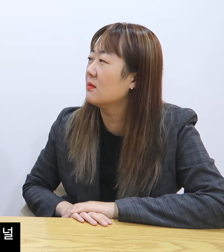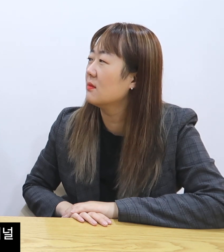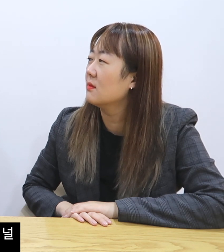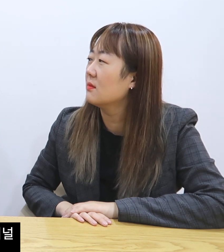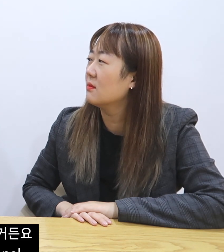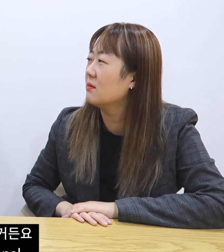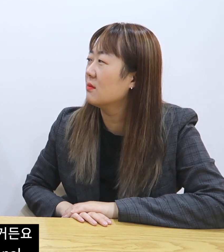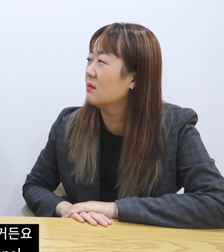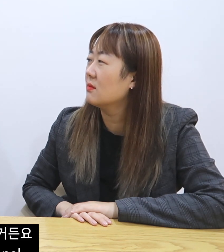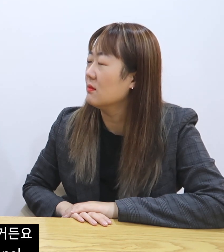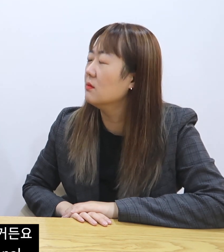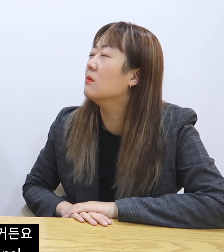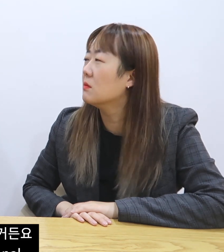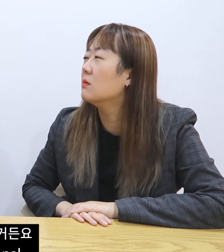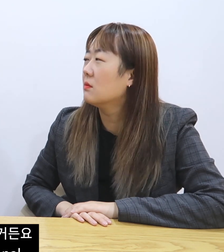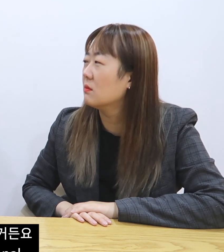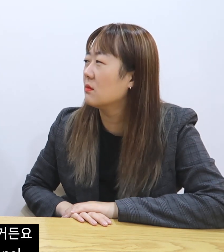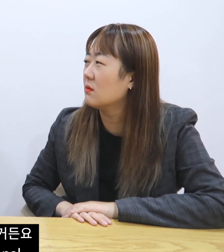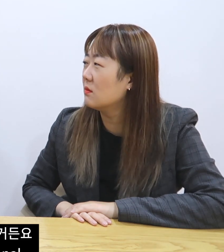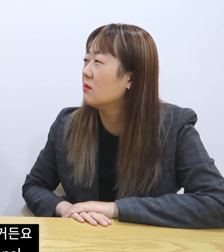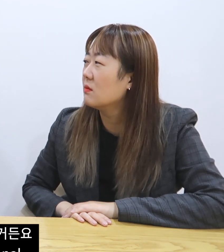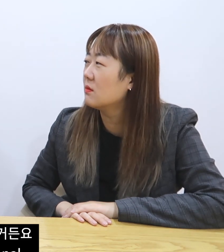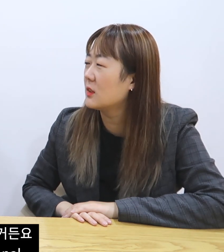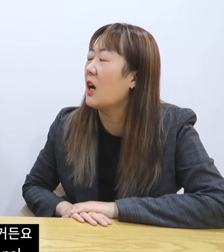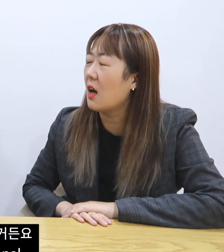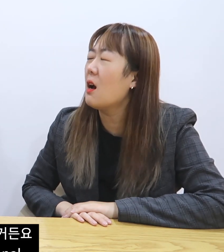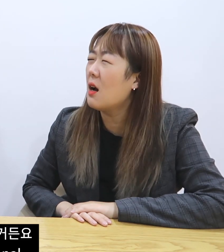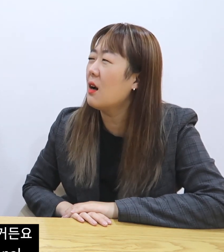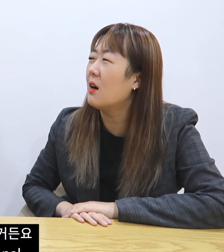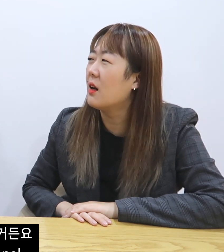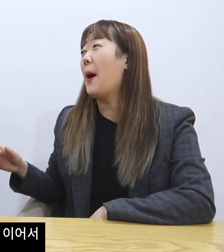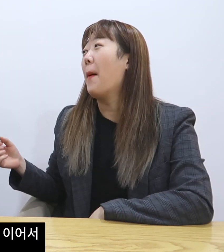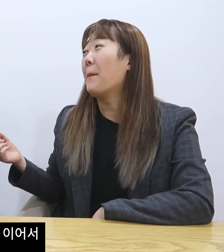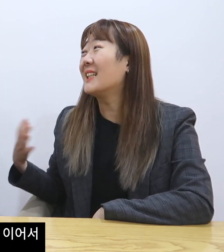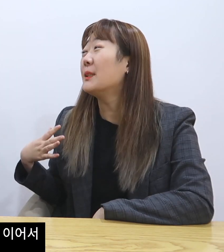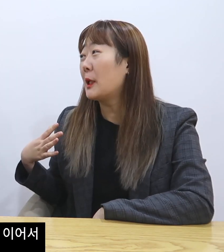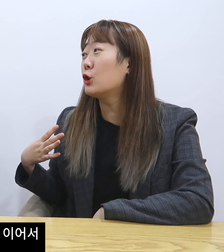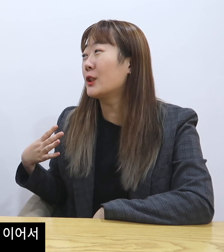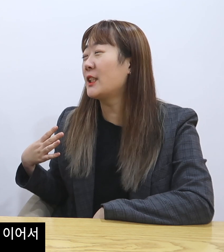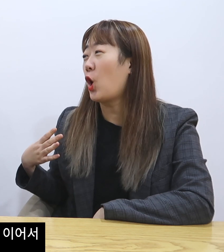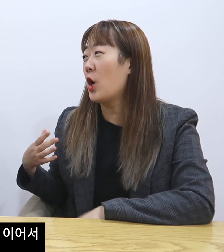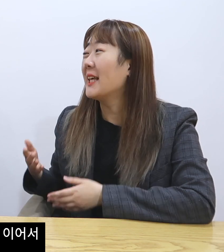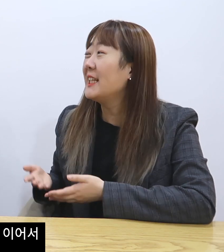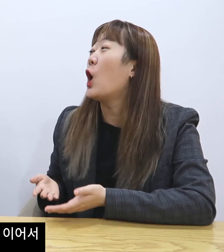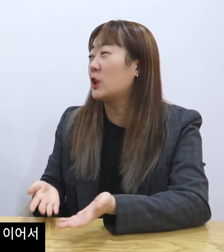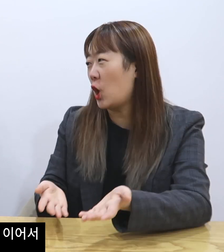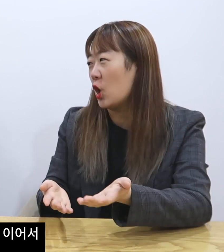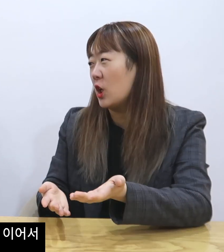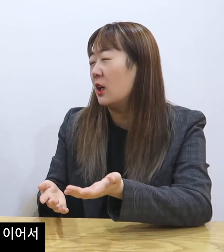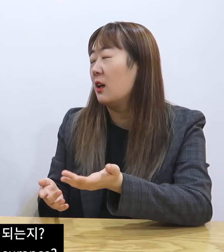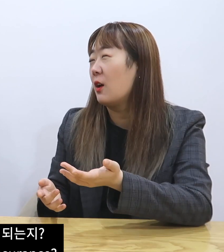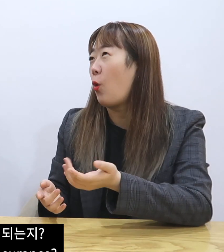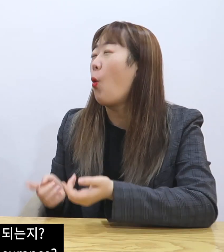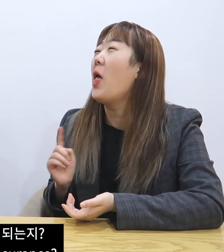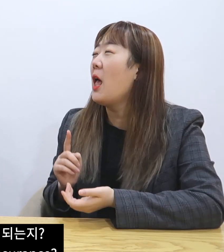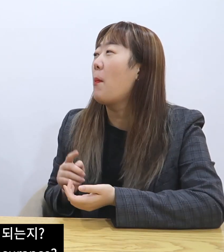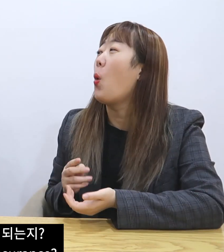프로페터지 정민정 정민정으로 해주거든요. 아 말씀해 주신 거 이어서 왜